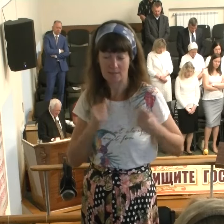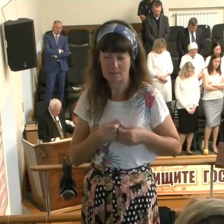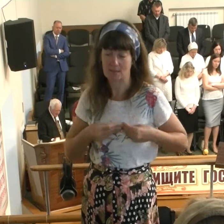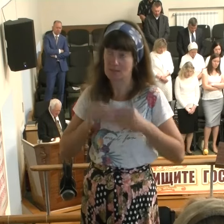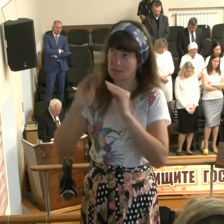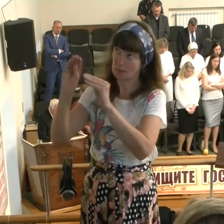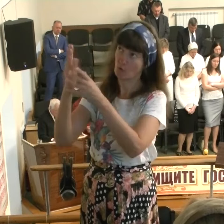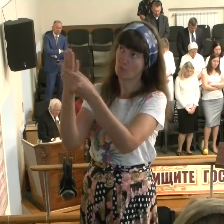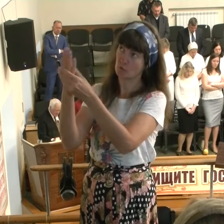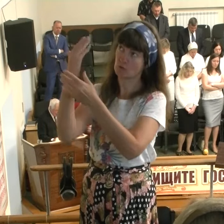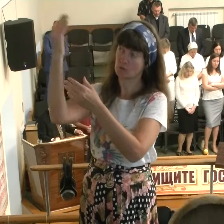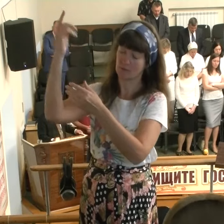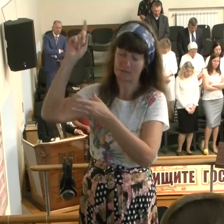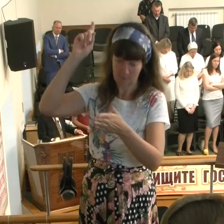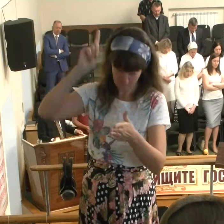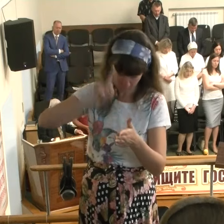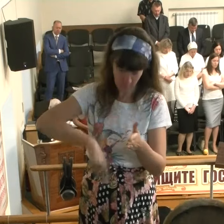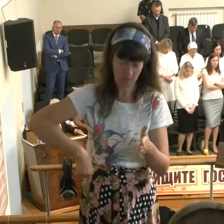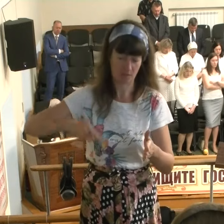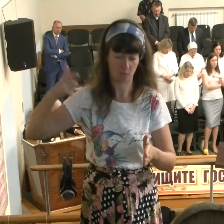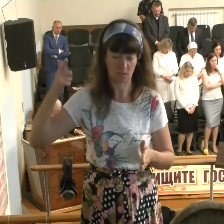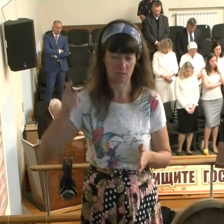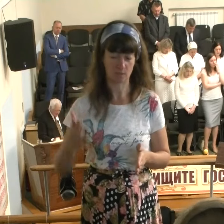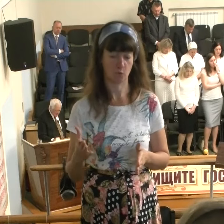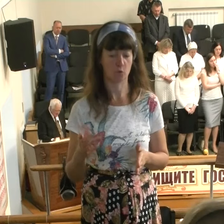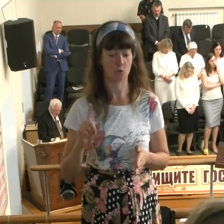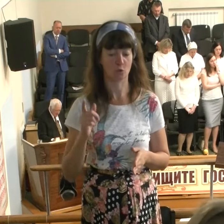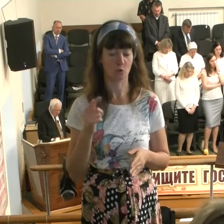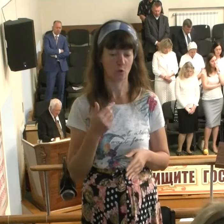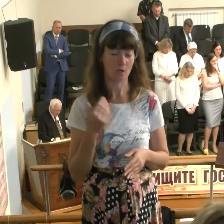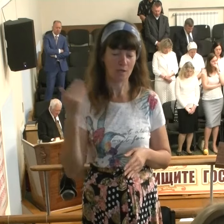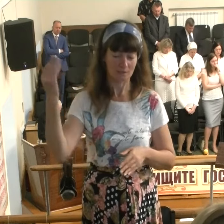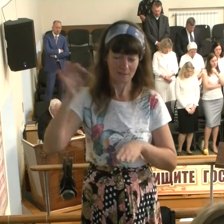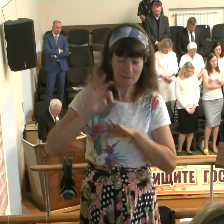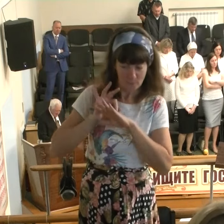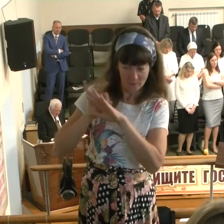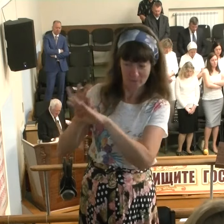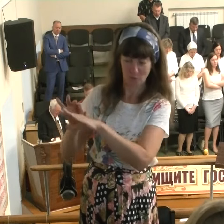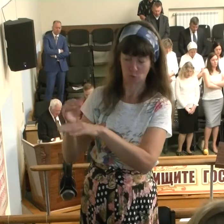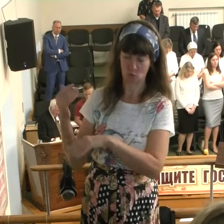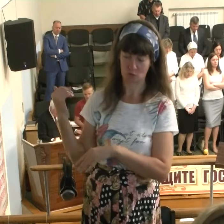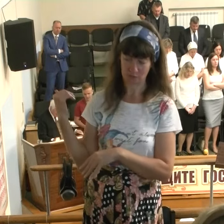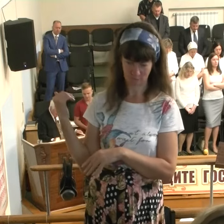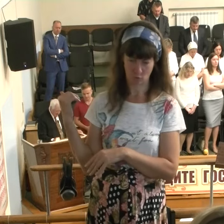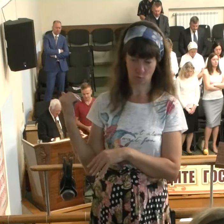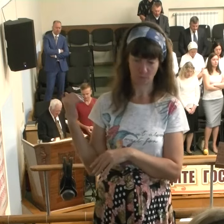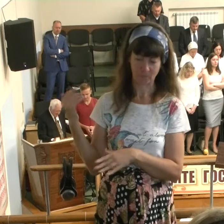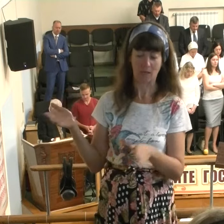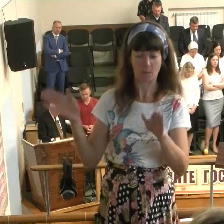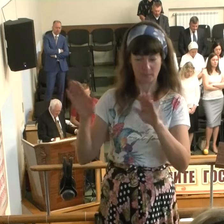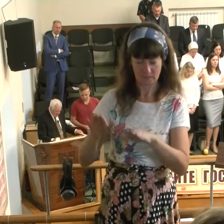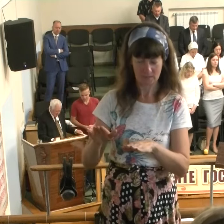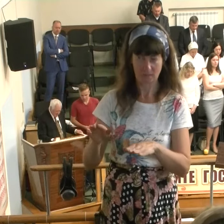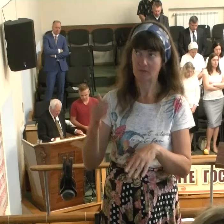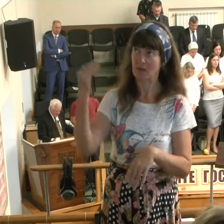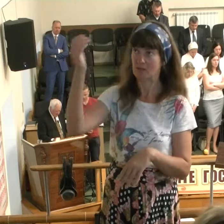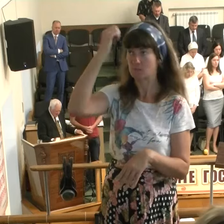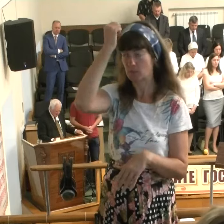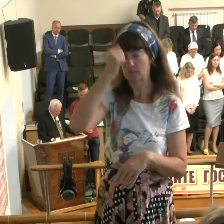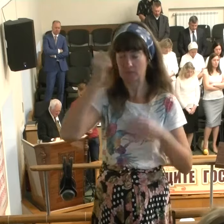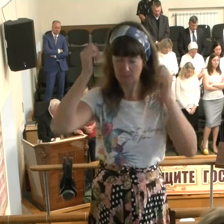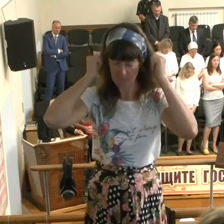Твои. И мы верим, Господи, что Ты поведешь его. Благослови. Тебя благодарим и славим за все наш